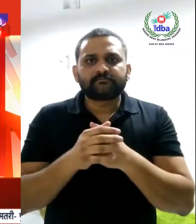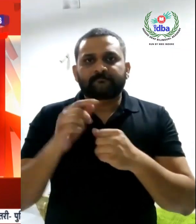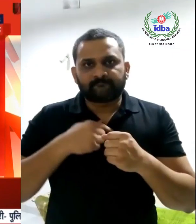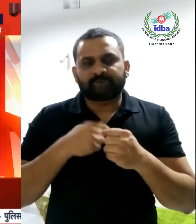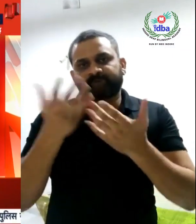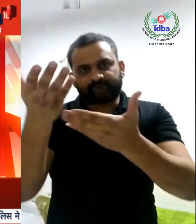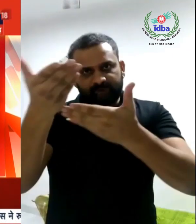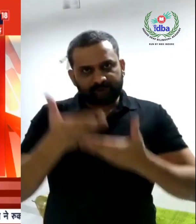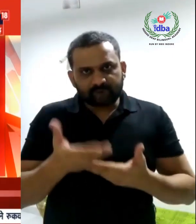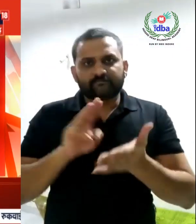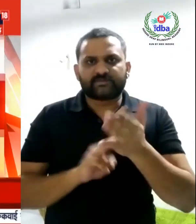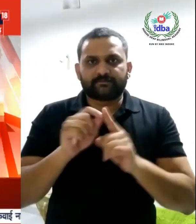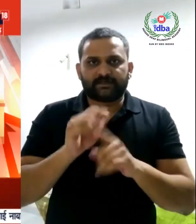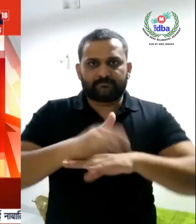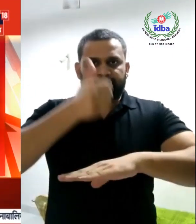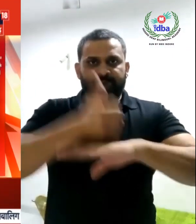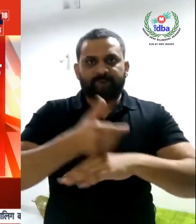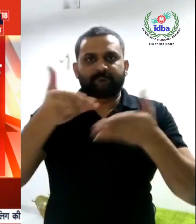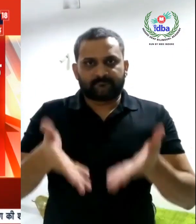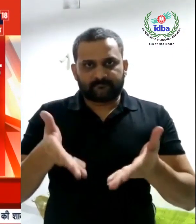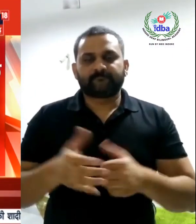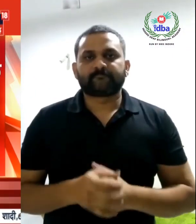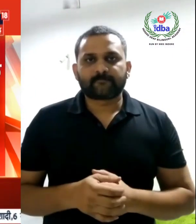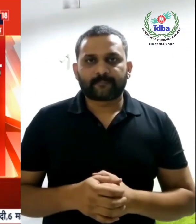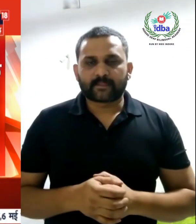हम अपने प्रदेश में ला सकें।